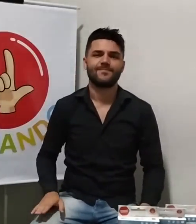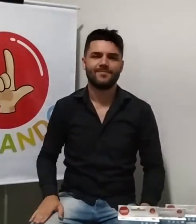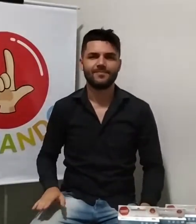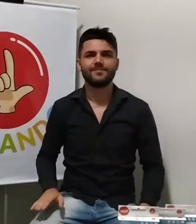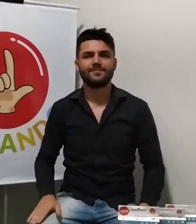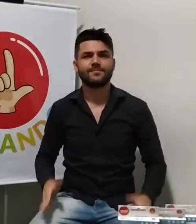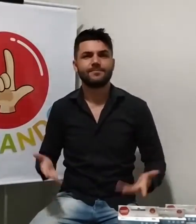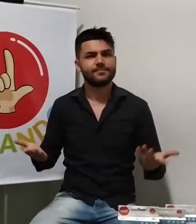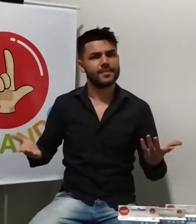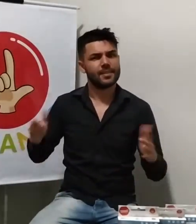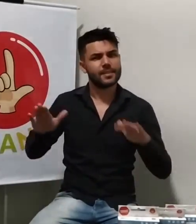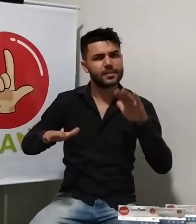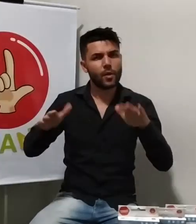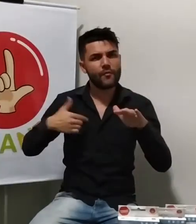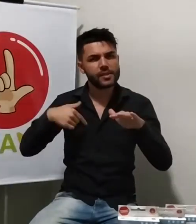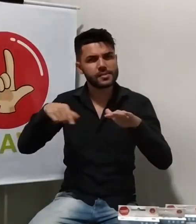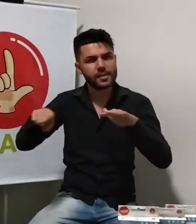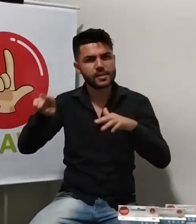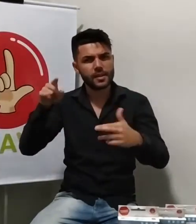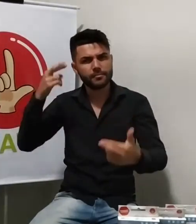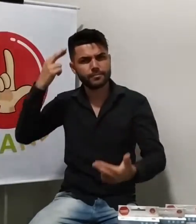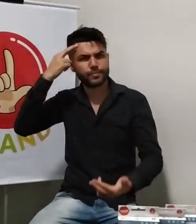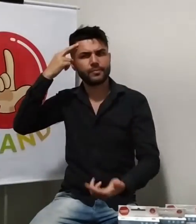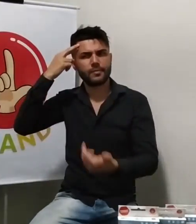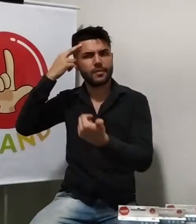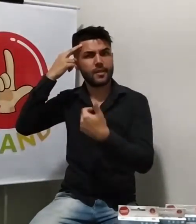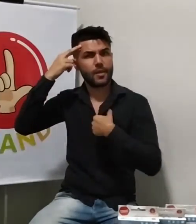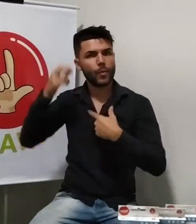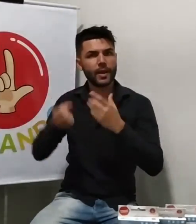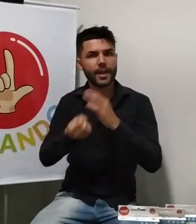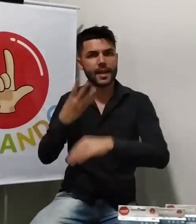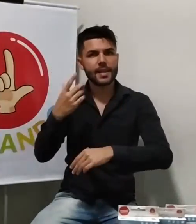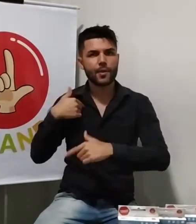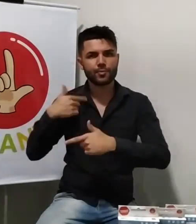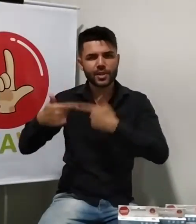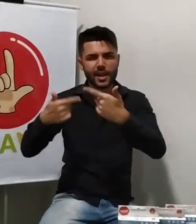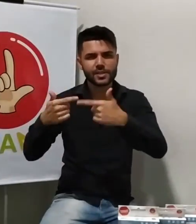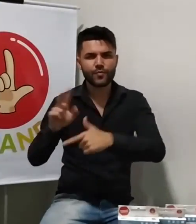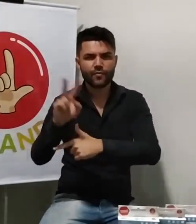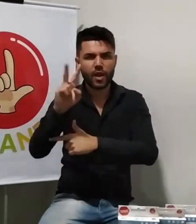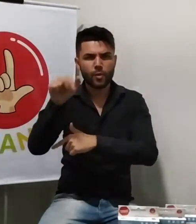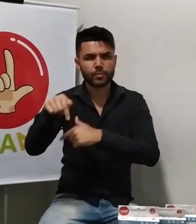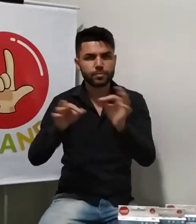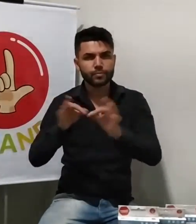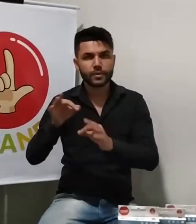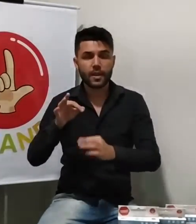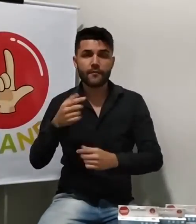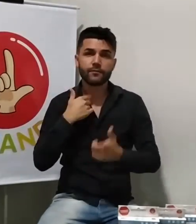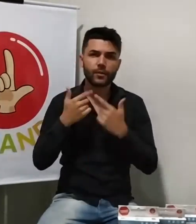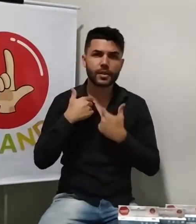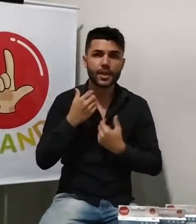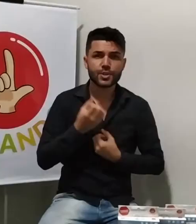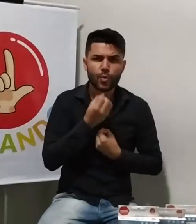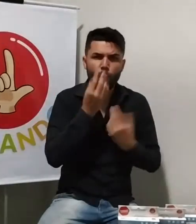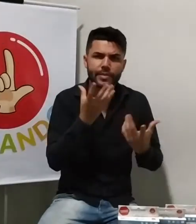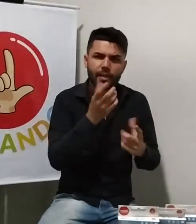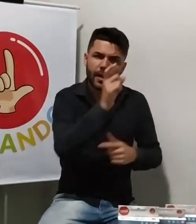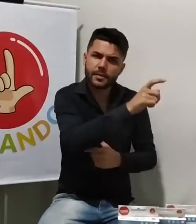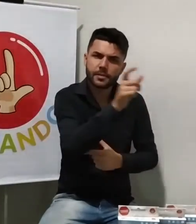Talvez seja essa a razão que eu criei o Geração de Valor, não é? Porque eu tive vontade de contar para as pessoas. Porque se eu fui capaz de sair de onde saí, se eu